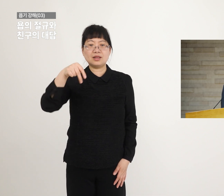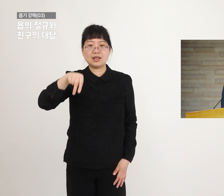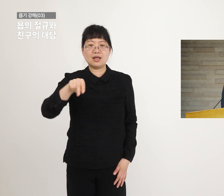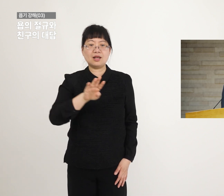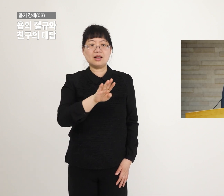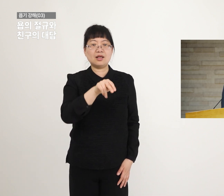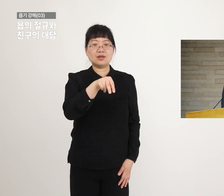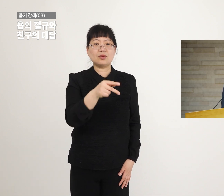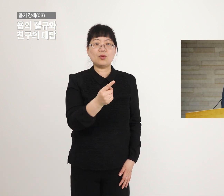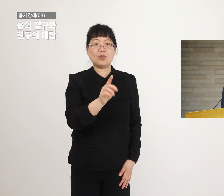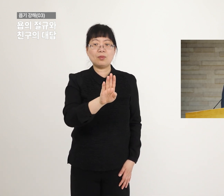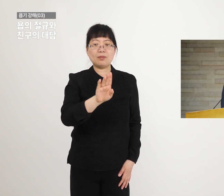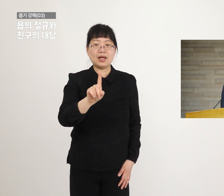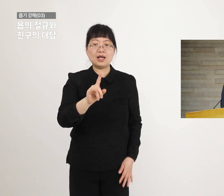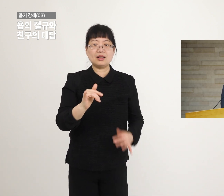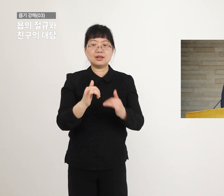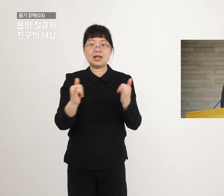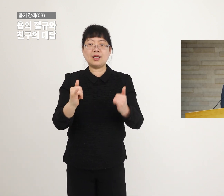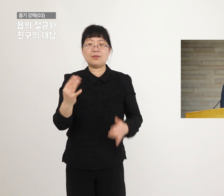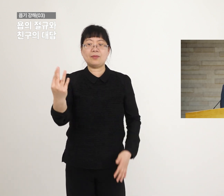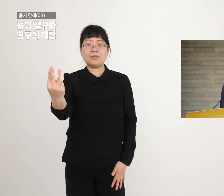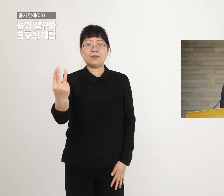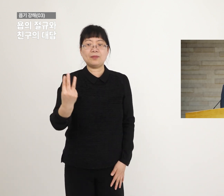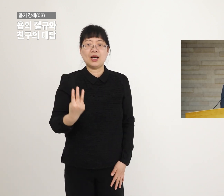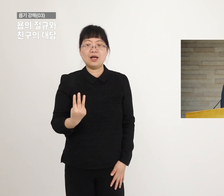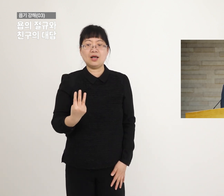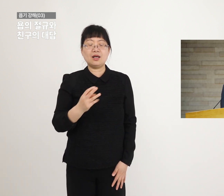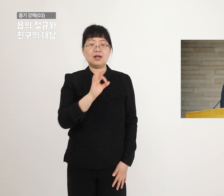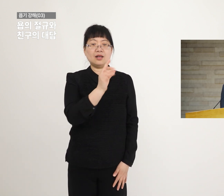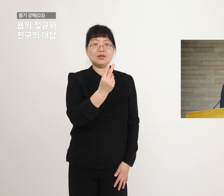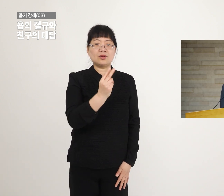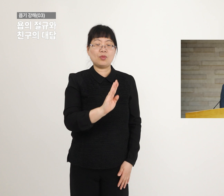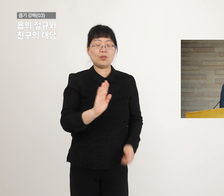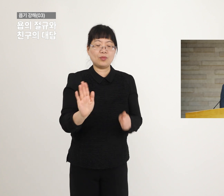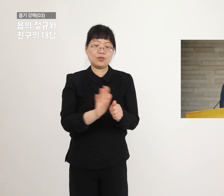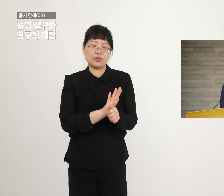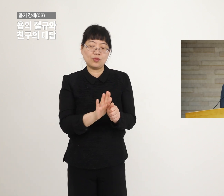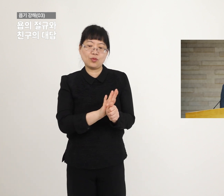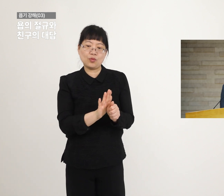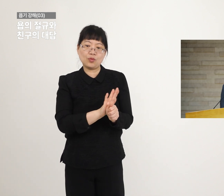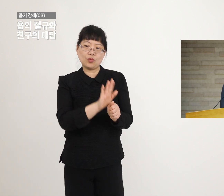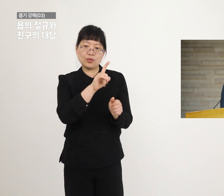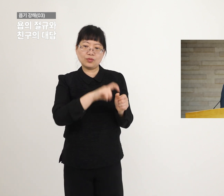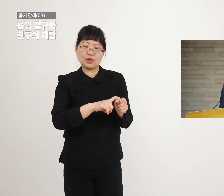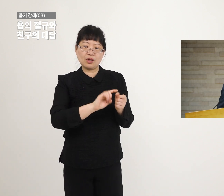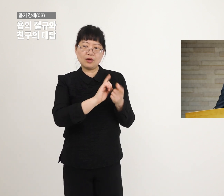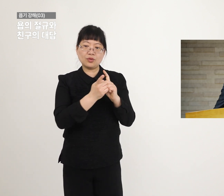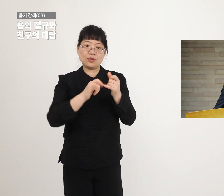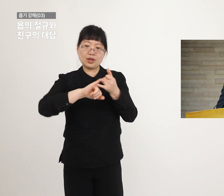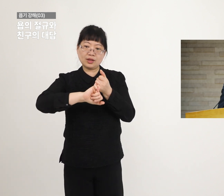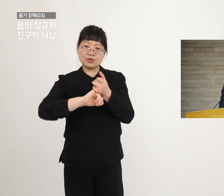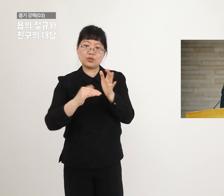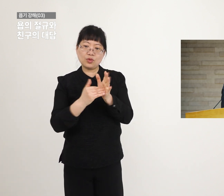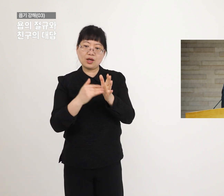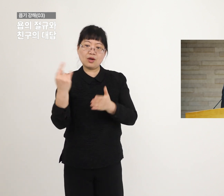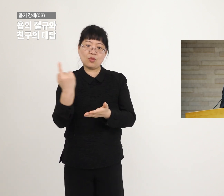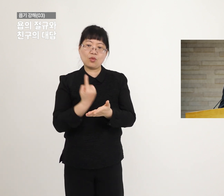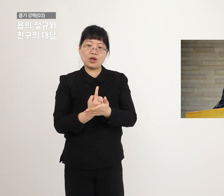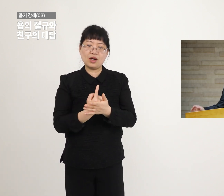소발이라는 사람이 찾아오는데 욥을 위문하고 위로하려 하여 서로 약속하고